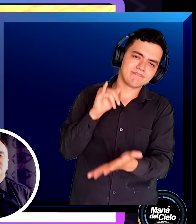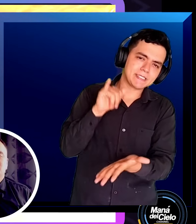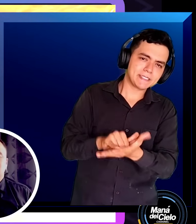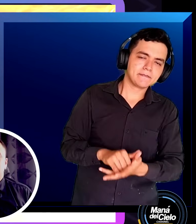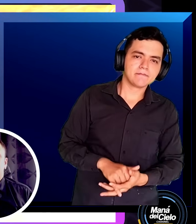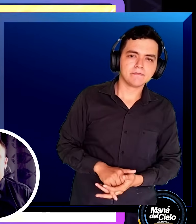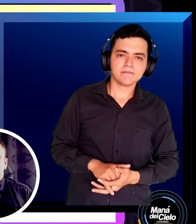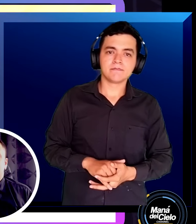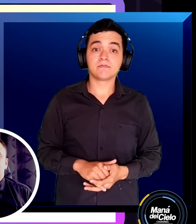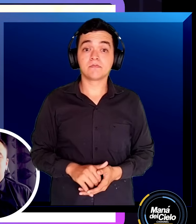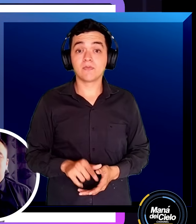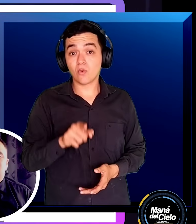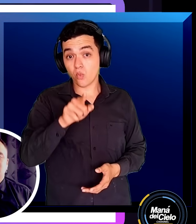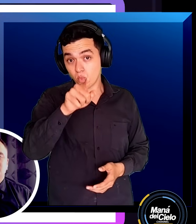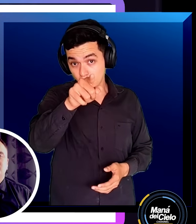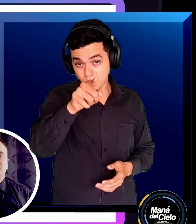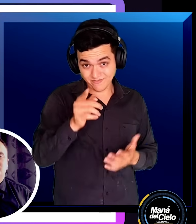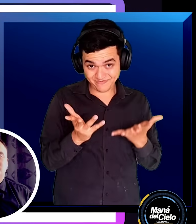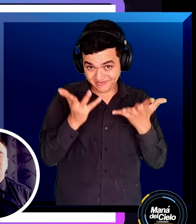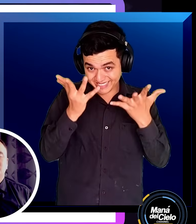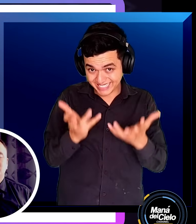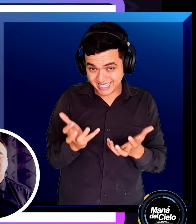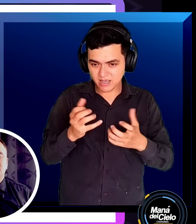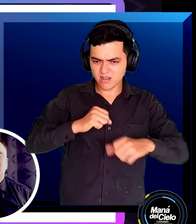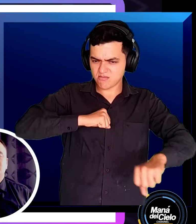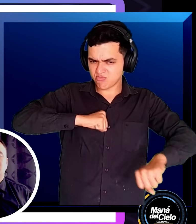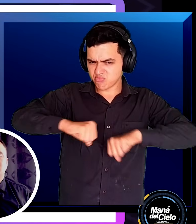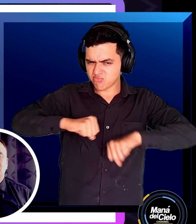No le demos más vueltas.